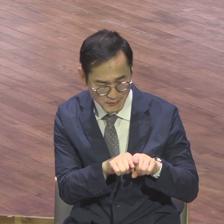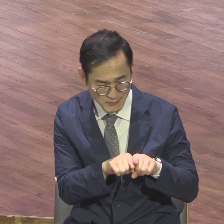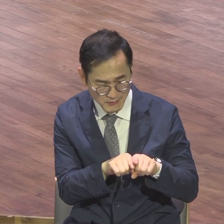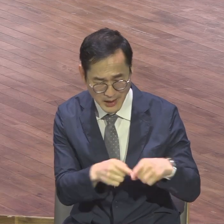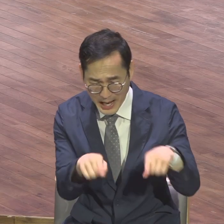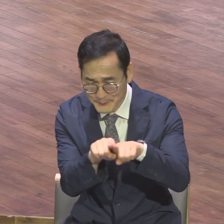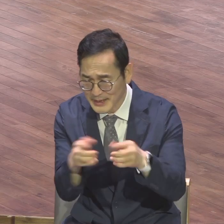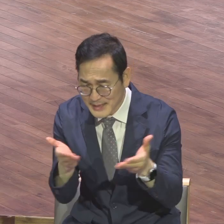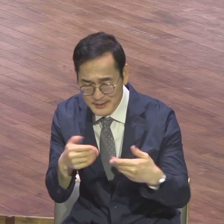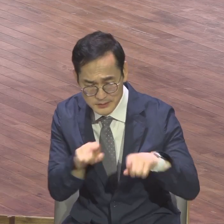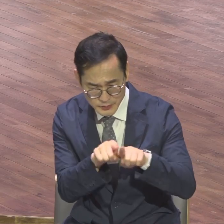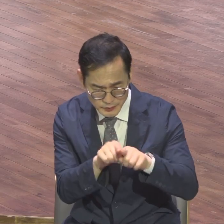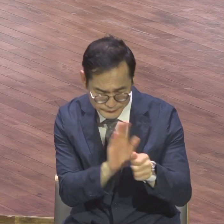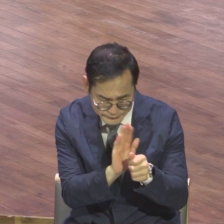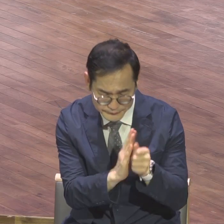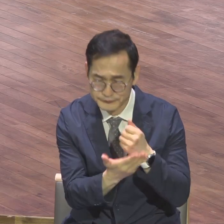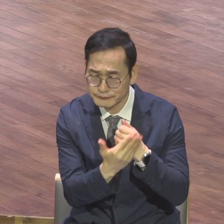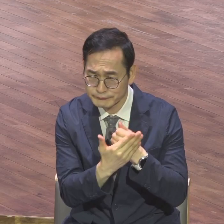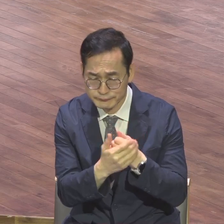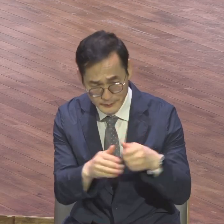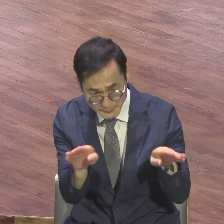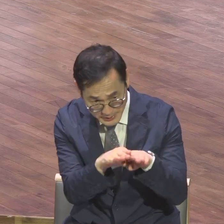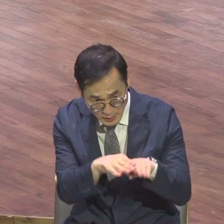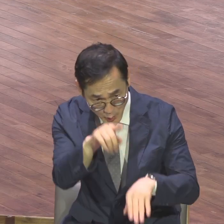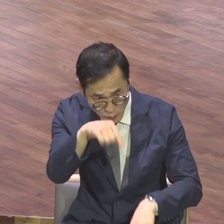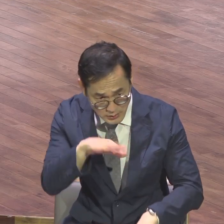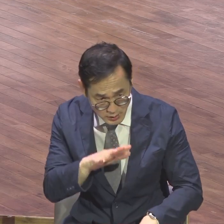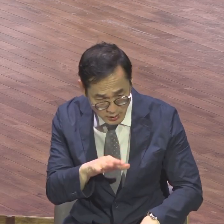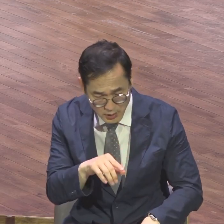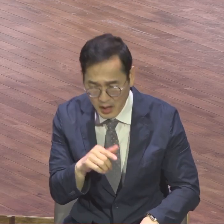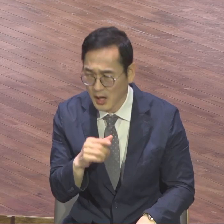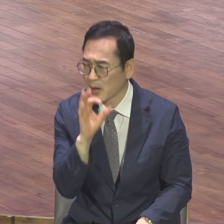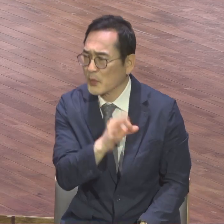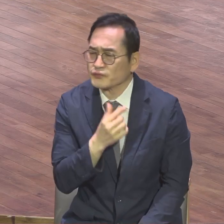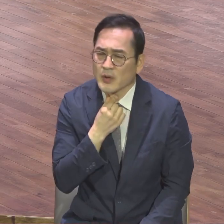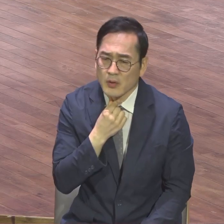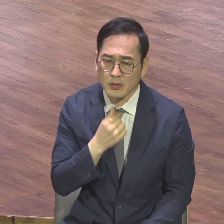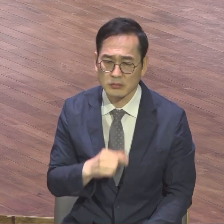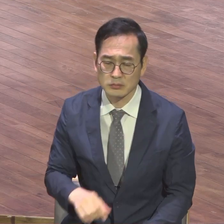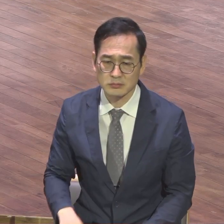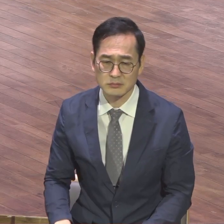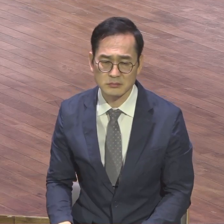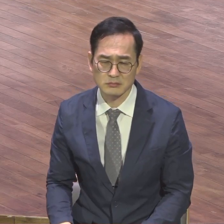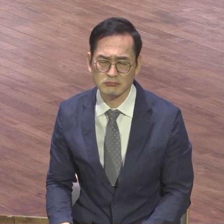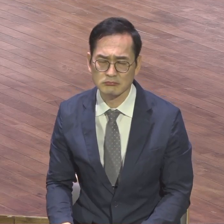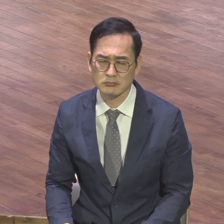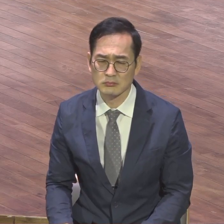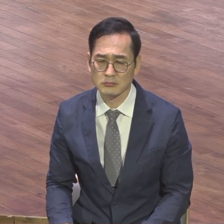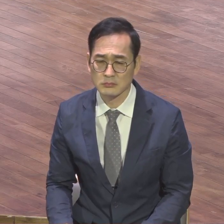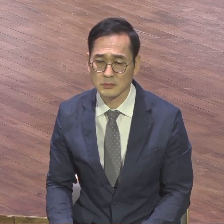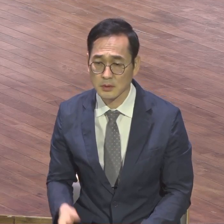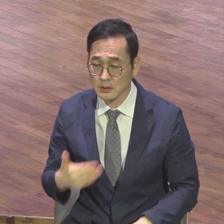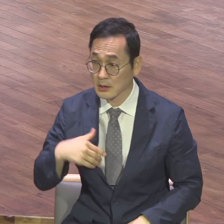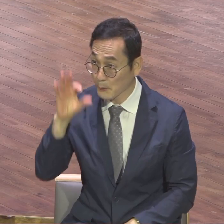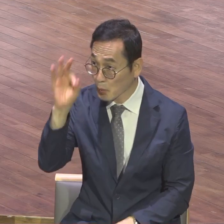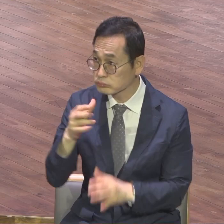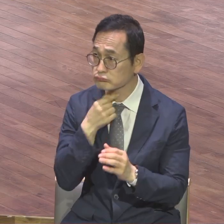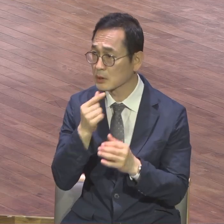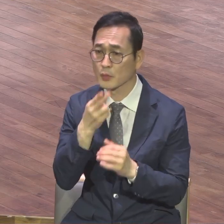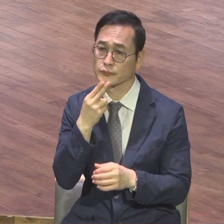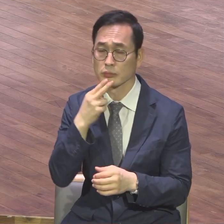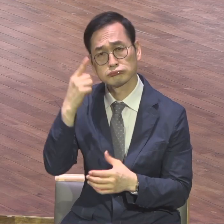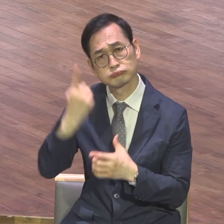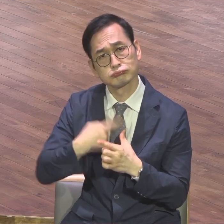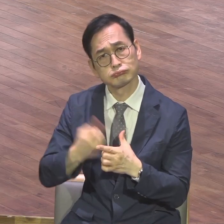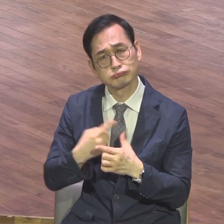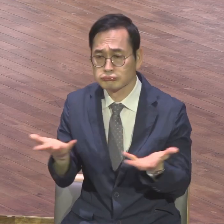싶은 사람이 많아. 나 한 명도 없어. 그 사람은요, 사역을 안 하고 있다는 겁니다. 하나님과